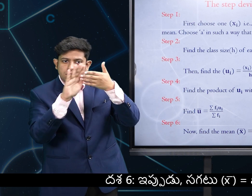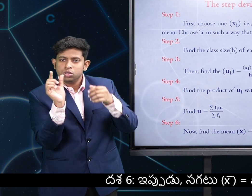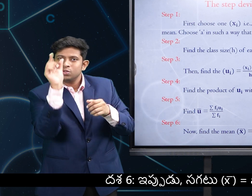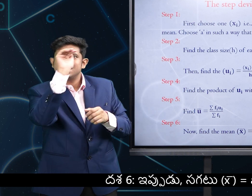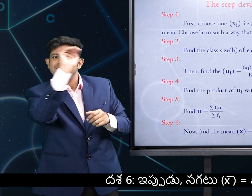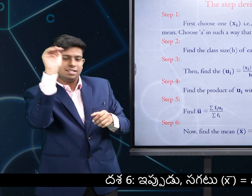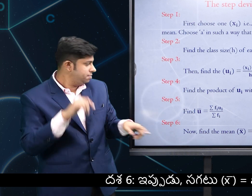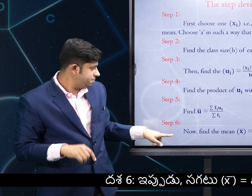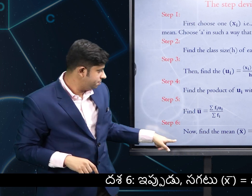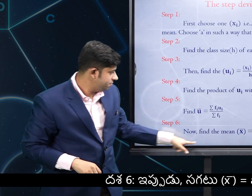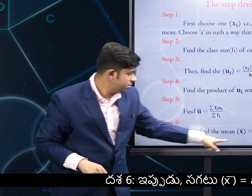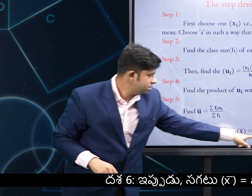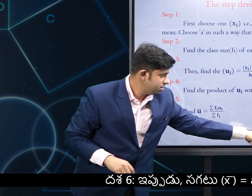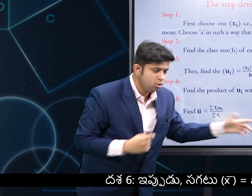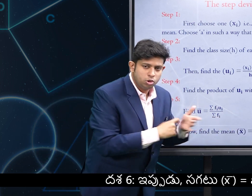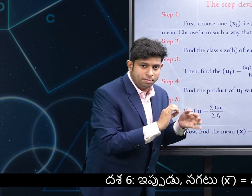ahu ని కనుగొనండి.